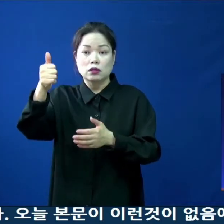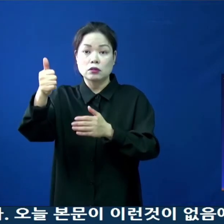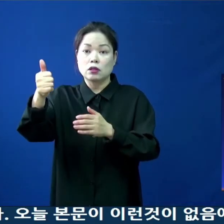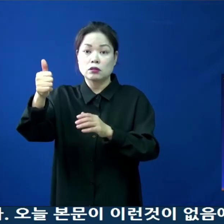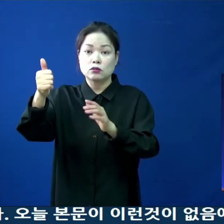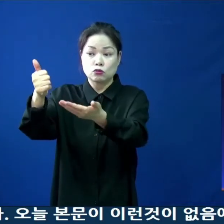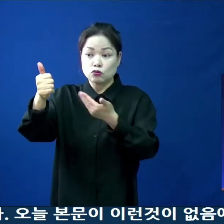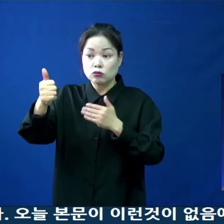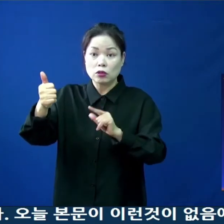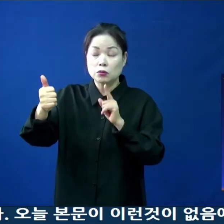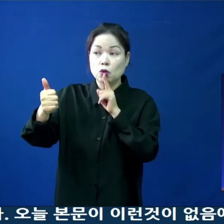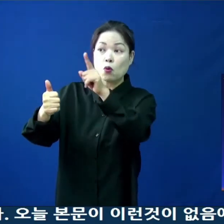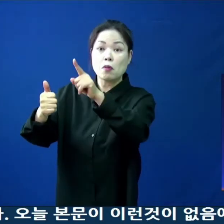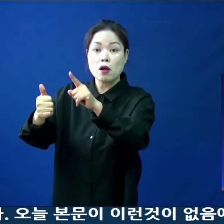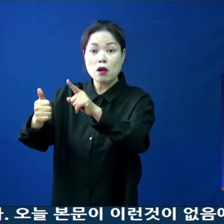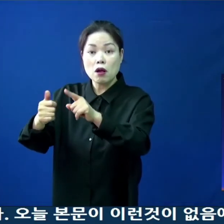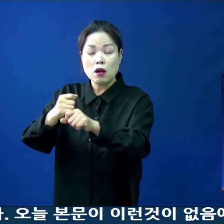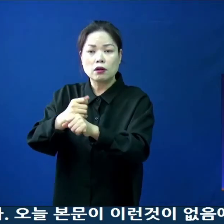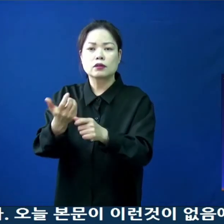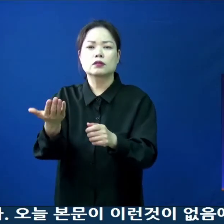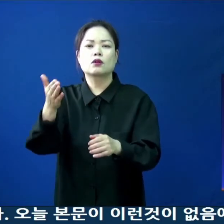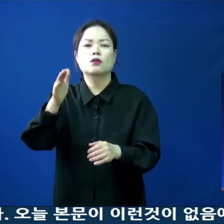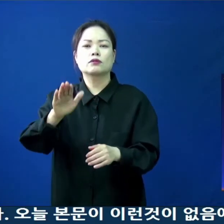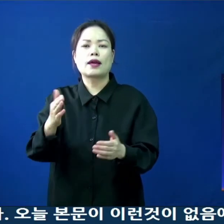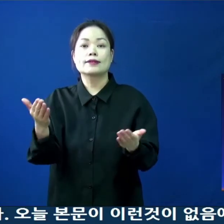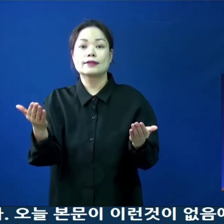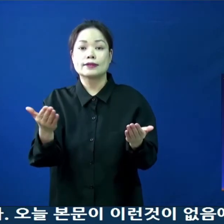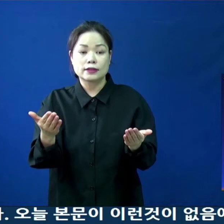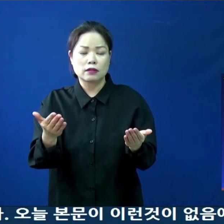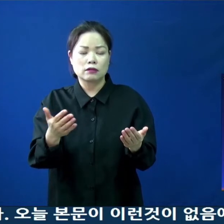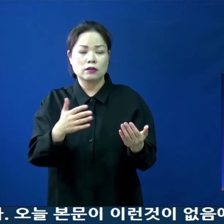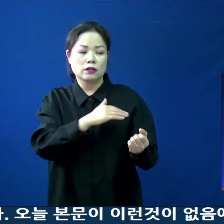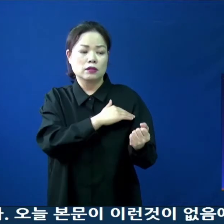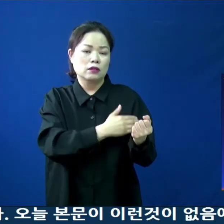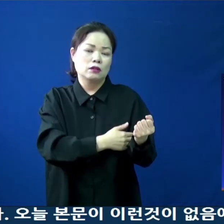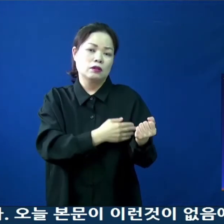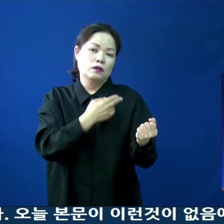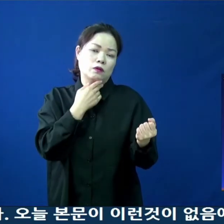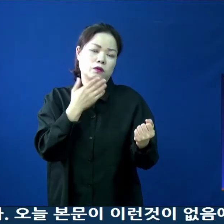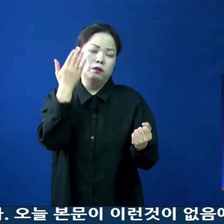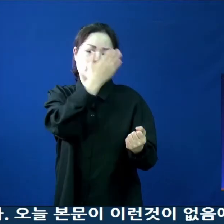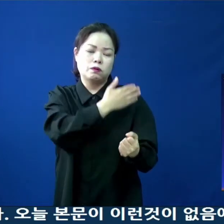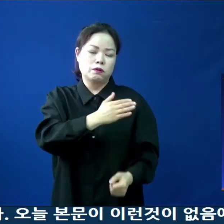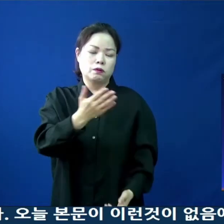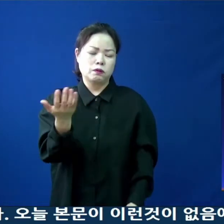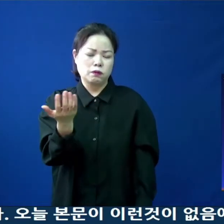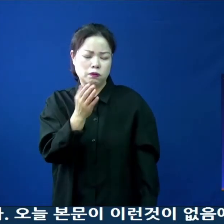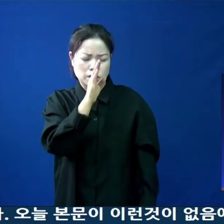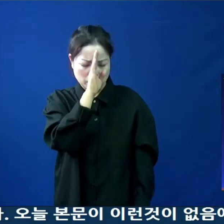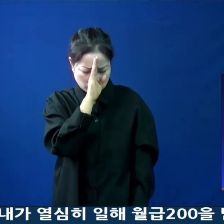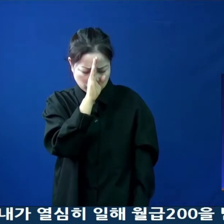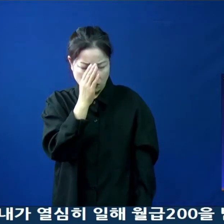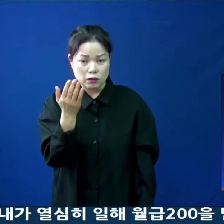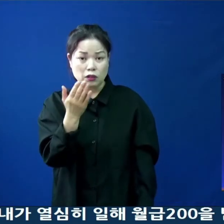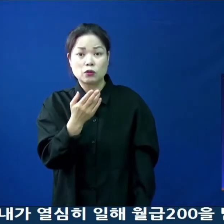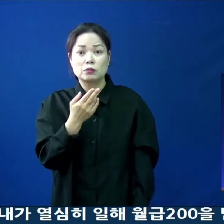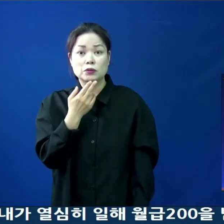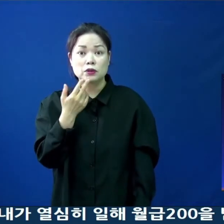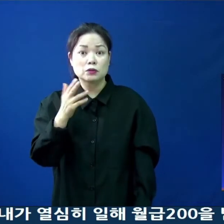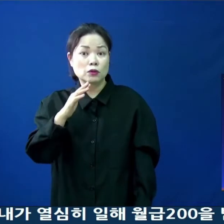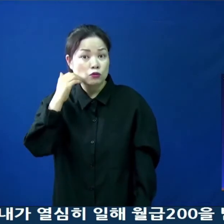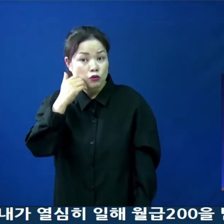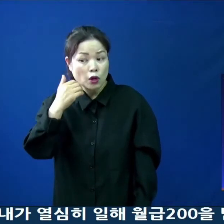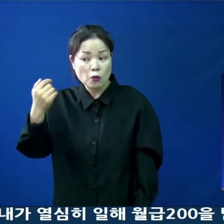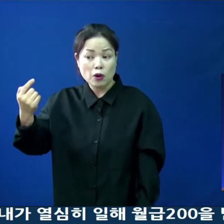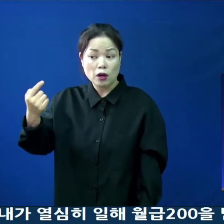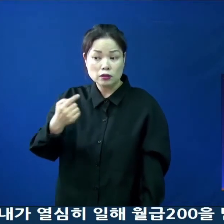고발할 수 있는 것이죠. 그러나 내가 일할 여력도 없고 몸이 아파서 일할 수도 없는데 누군가